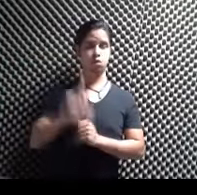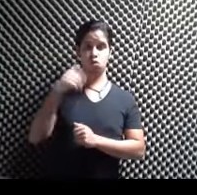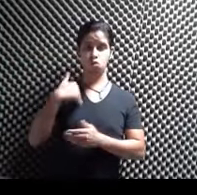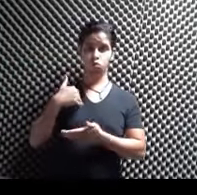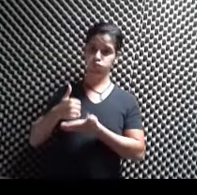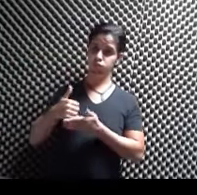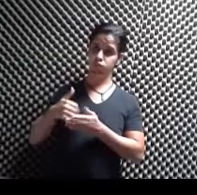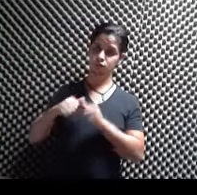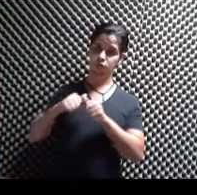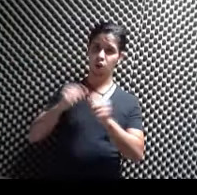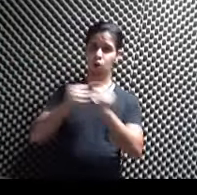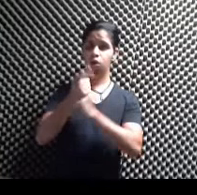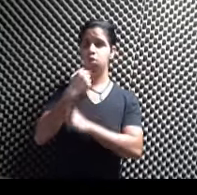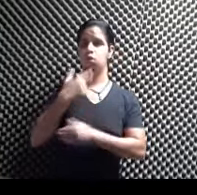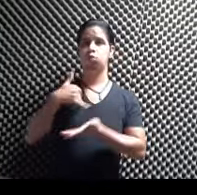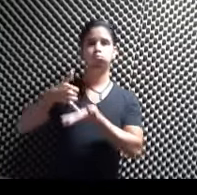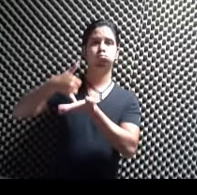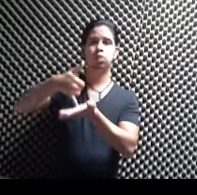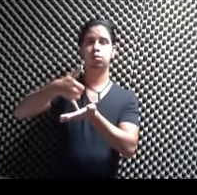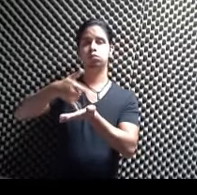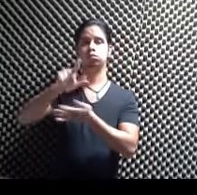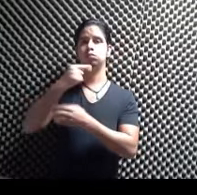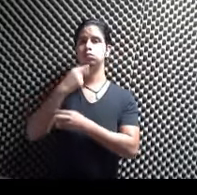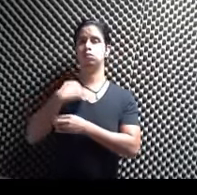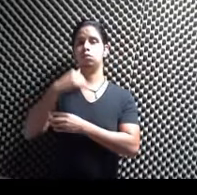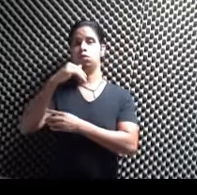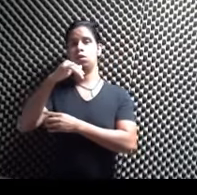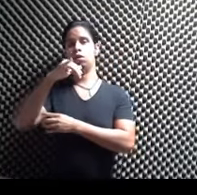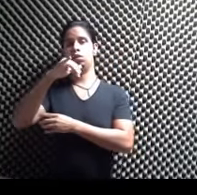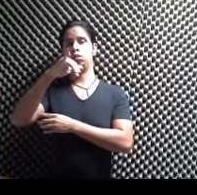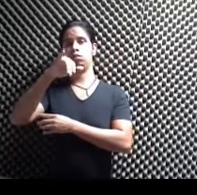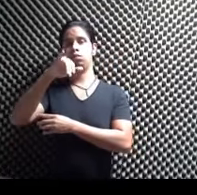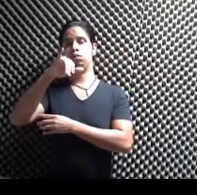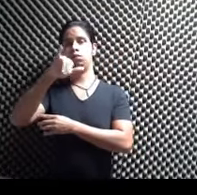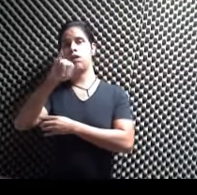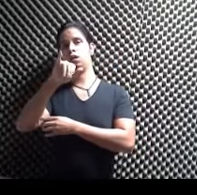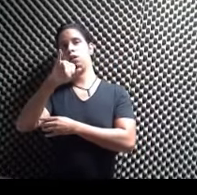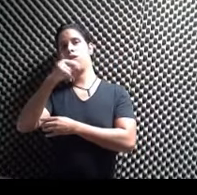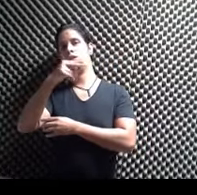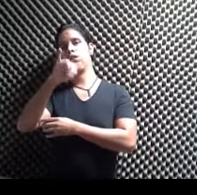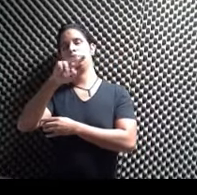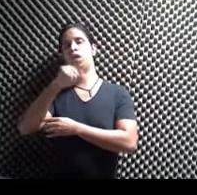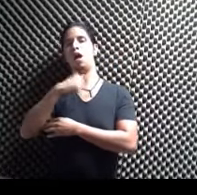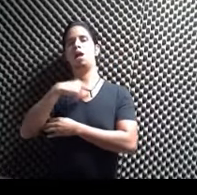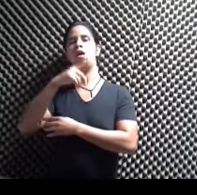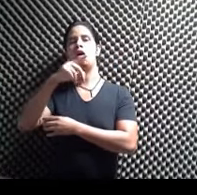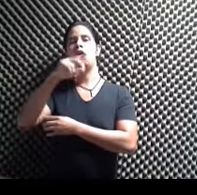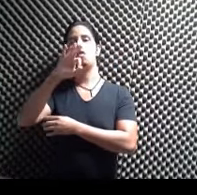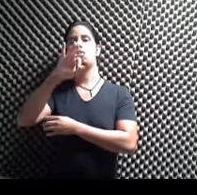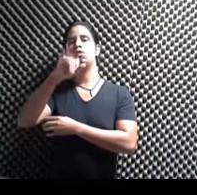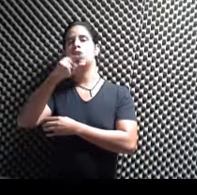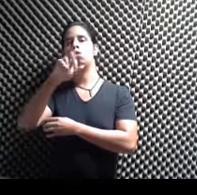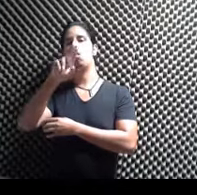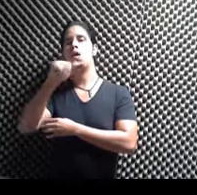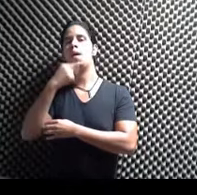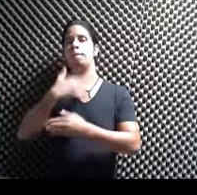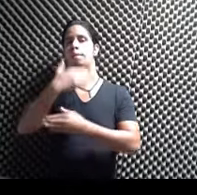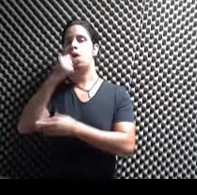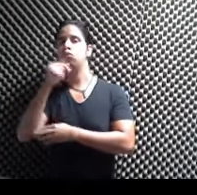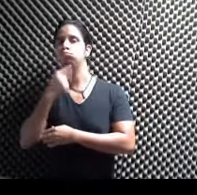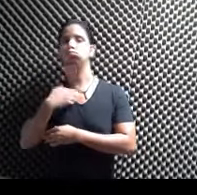premiaciones, mejor actriz por el cortometraje Incienso, Yaisa Figueroa. Uh-huh. Ya mencioné mejor actor, mejor director, Ian